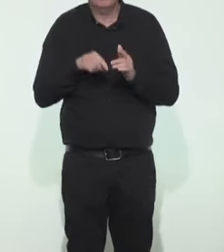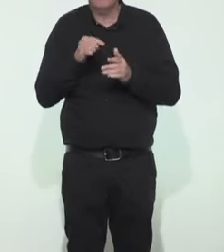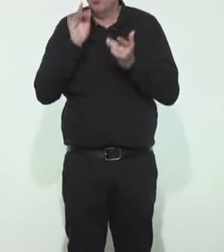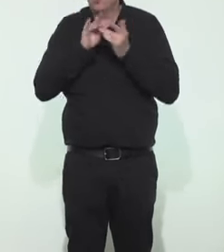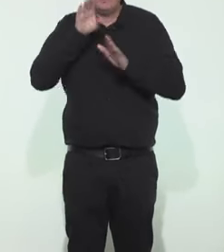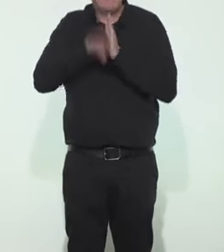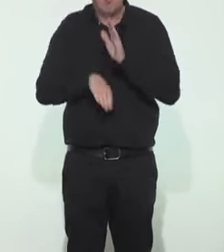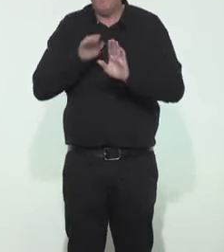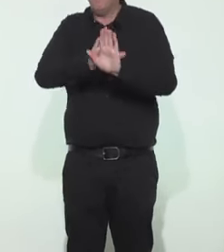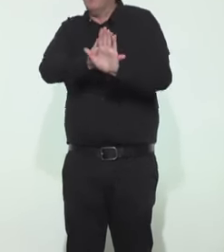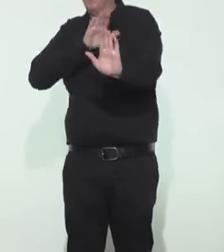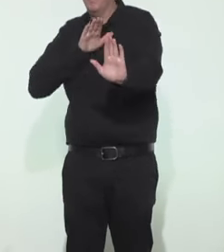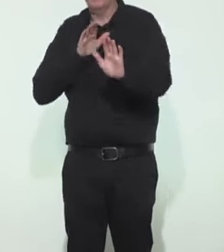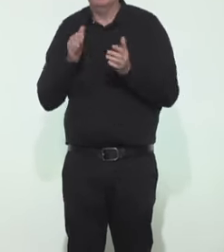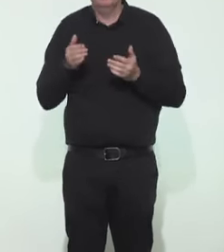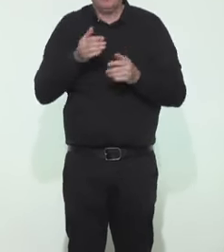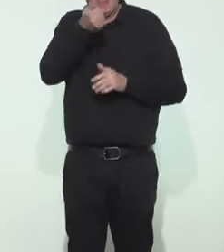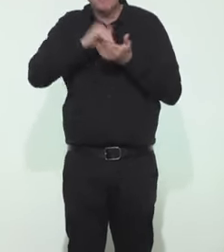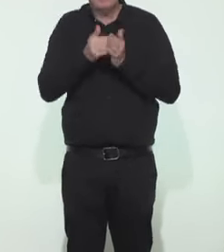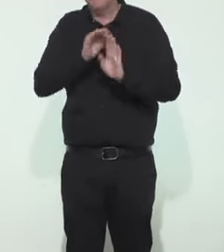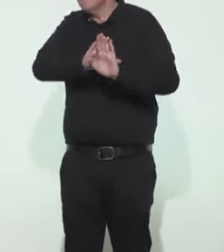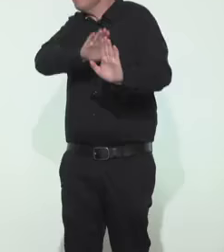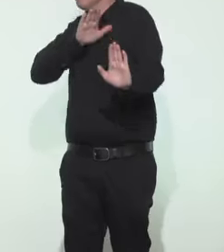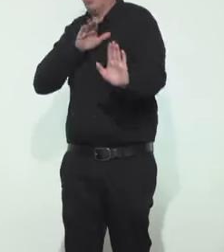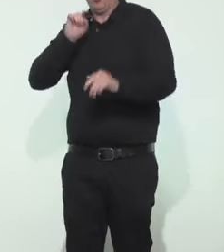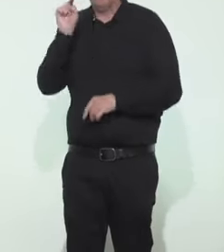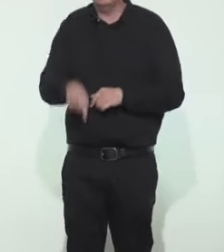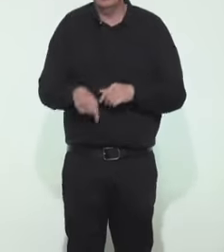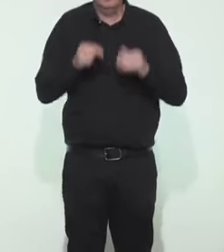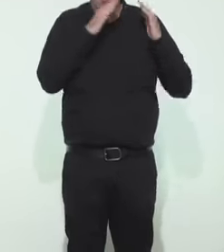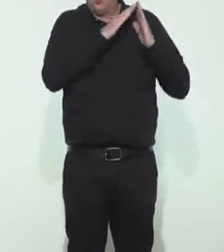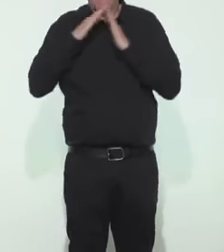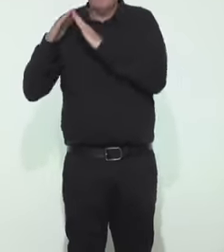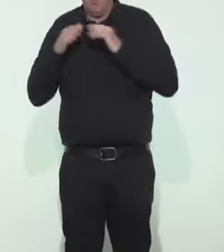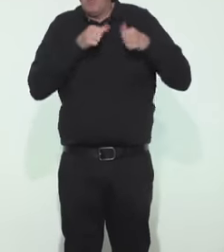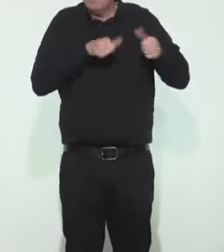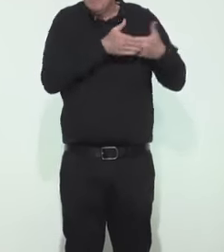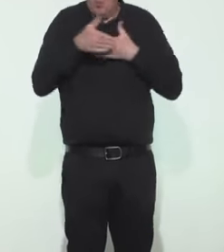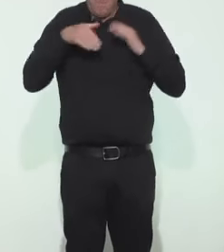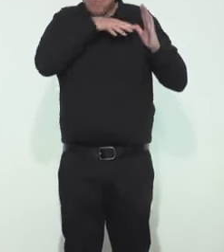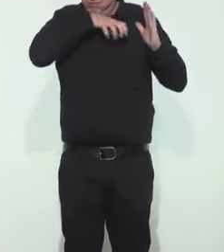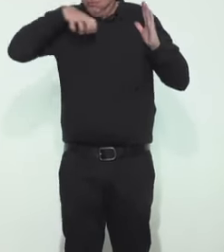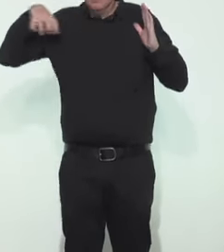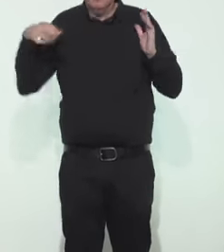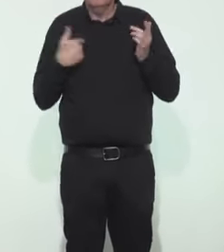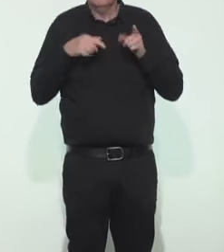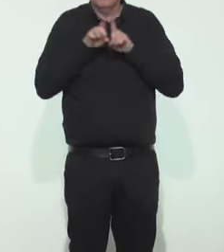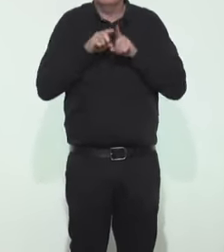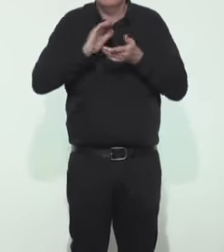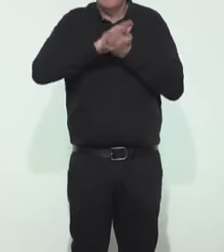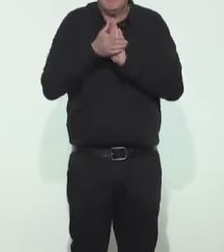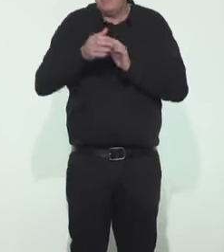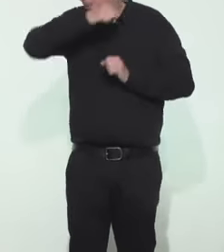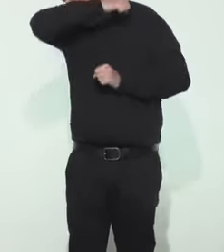contacts de distance physique d'un mètre les mesures de confinement et le respect des gestes barrières que les français doivent maintenant parfaitement